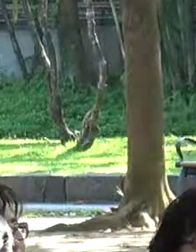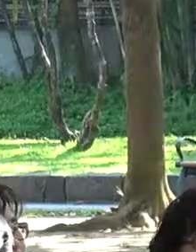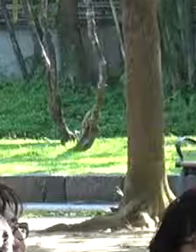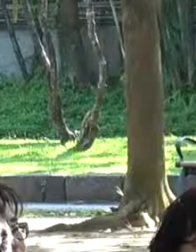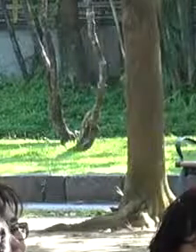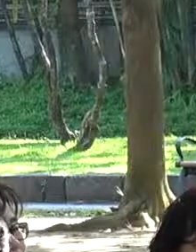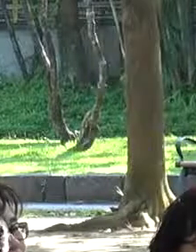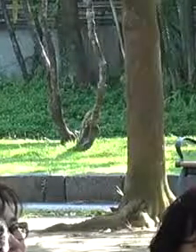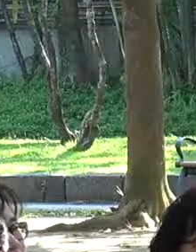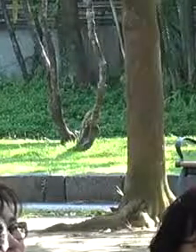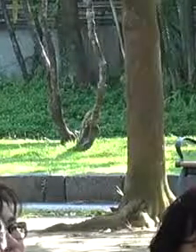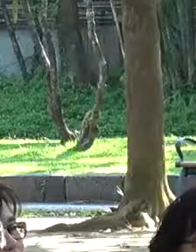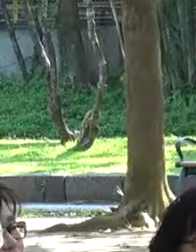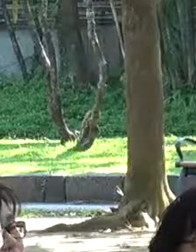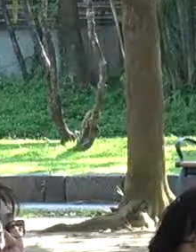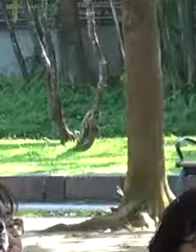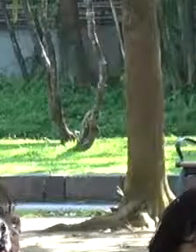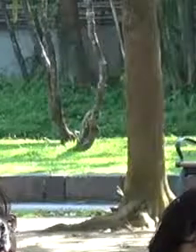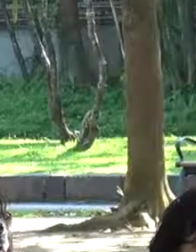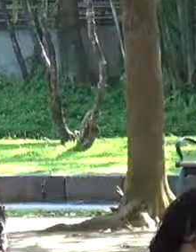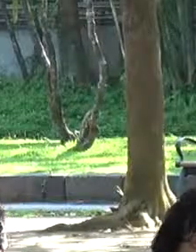牧长，多谢恁。